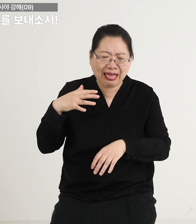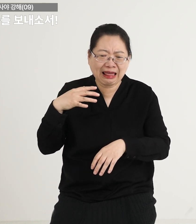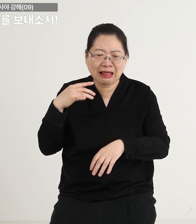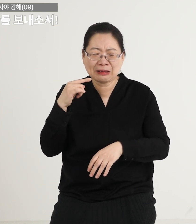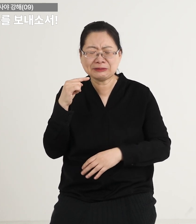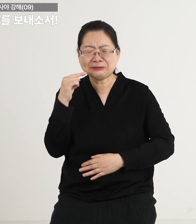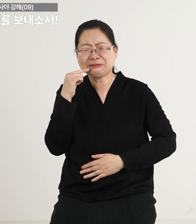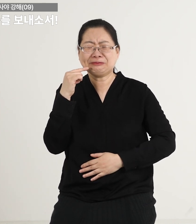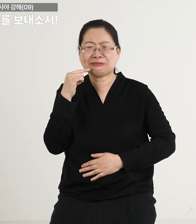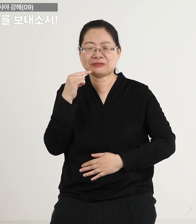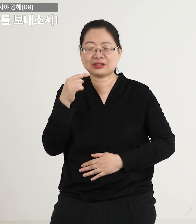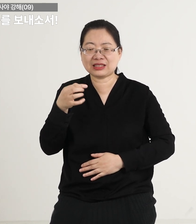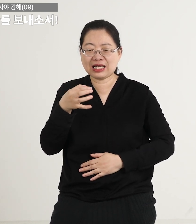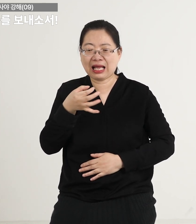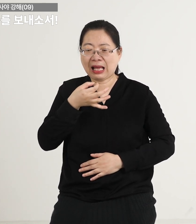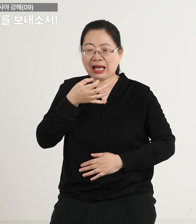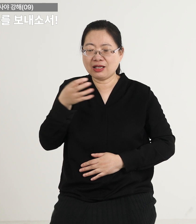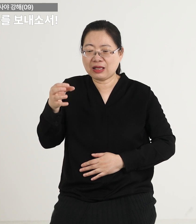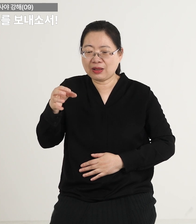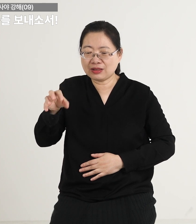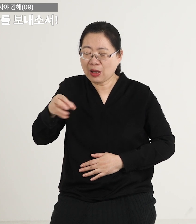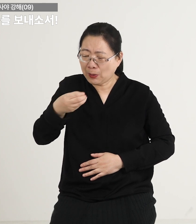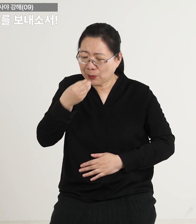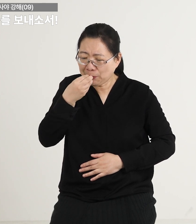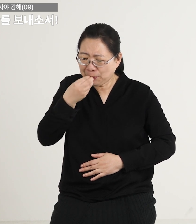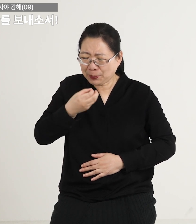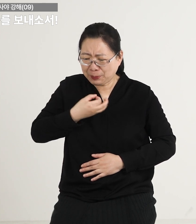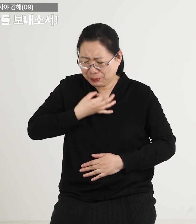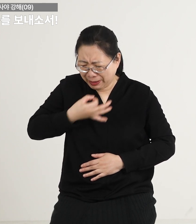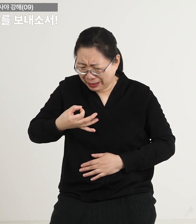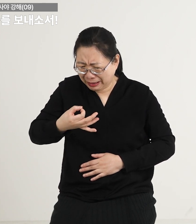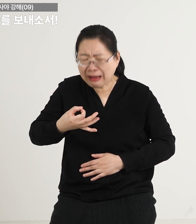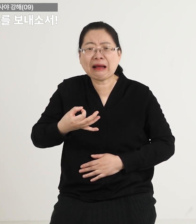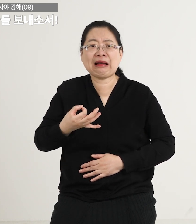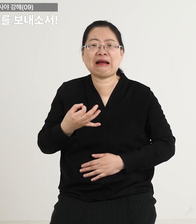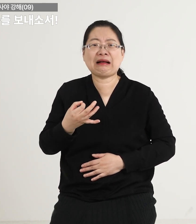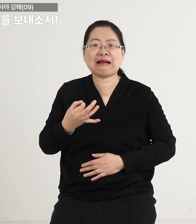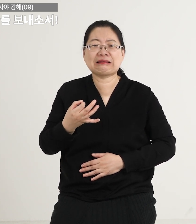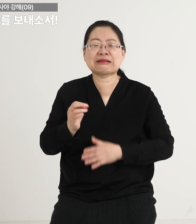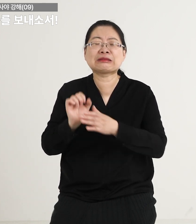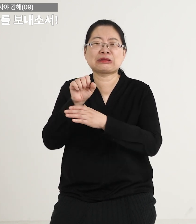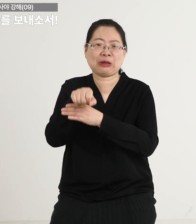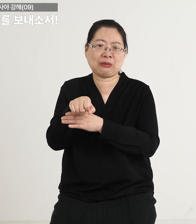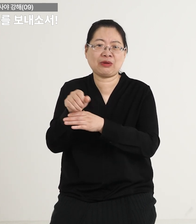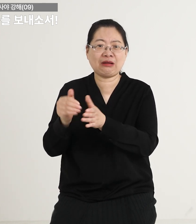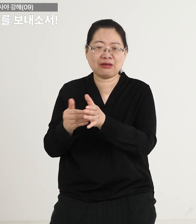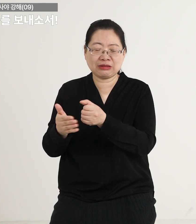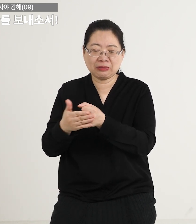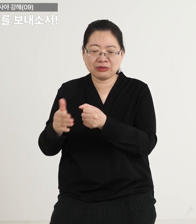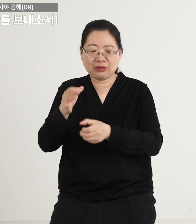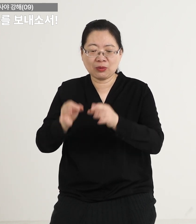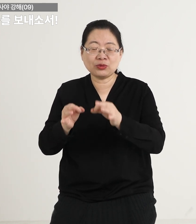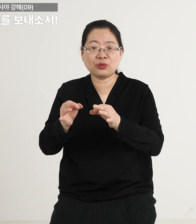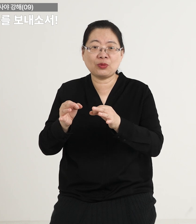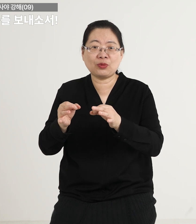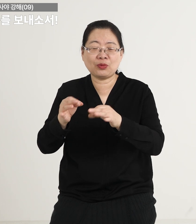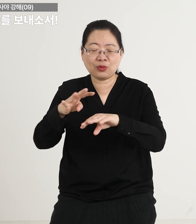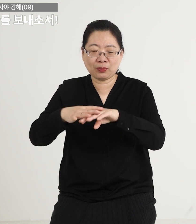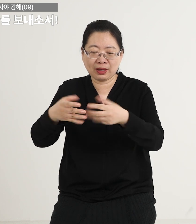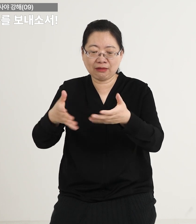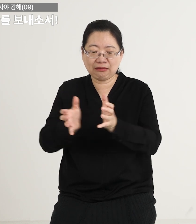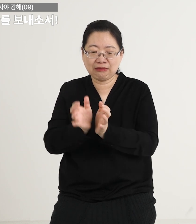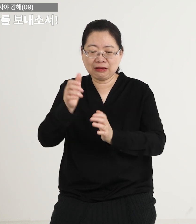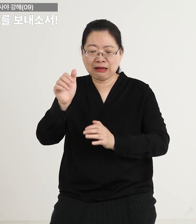입에 넣자마자 뱉을 수밖에 없는, 포도원 주인이 화가 났어요. 그래서 이 포도원을 내가